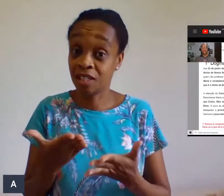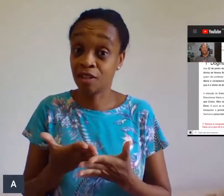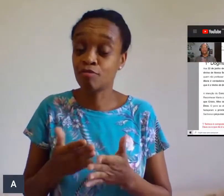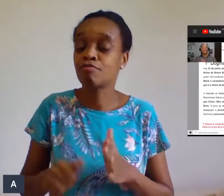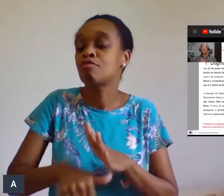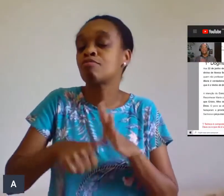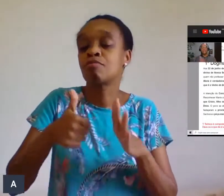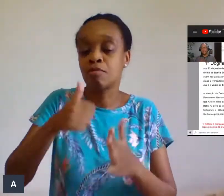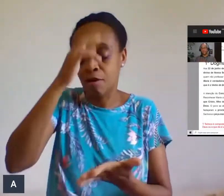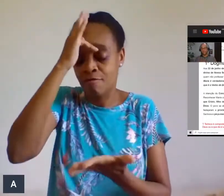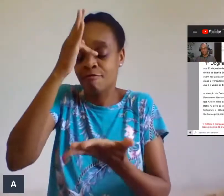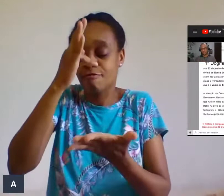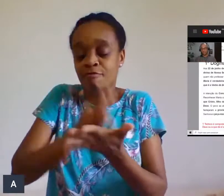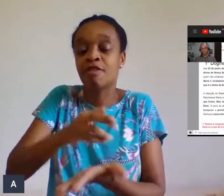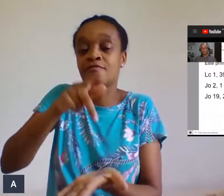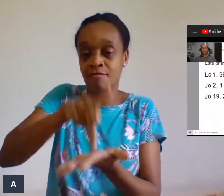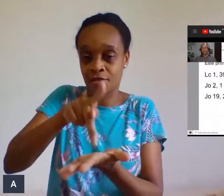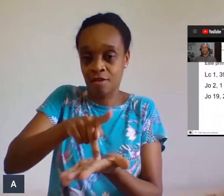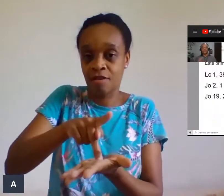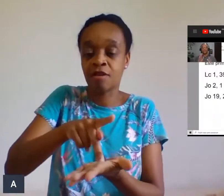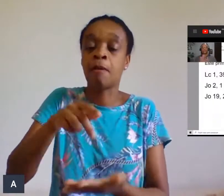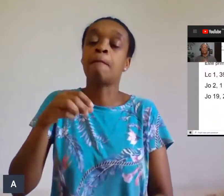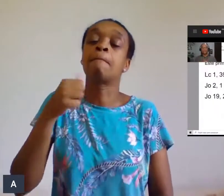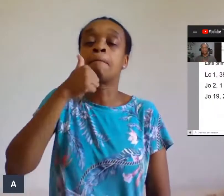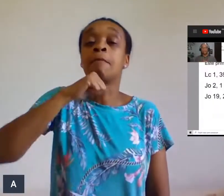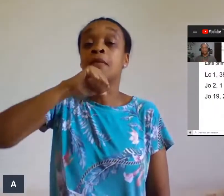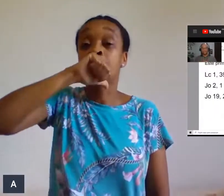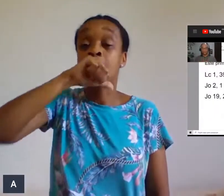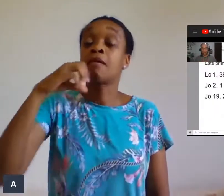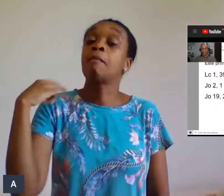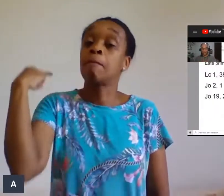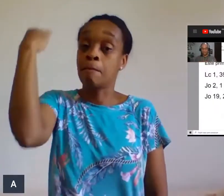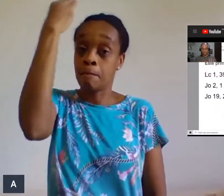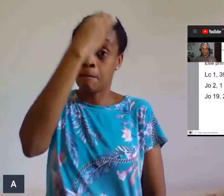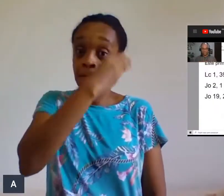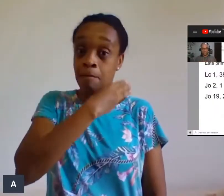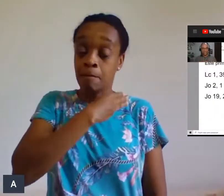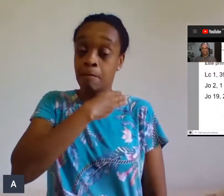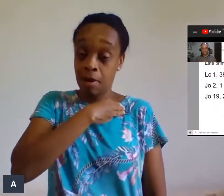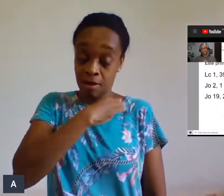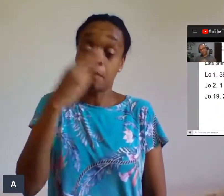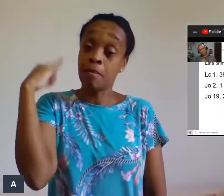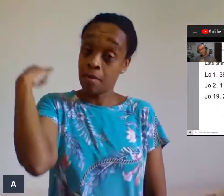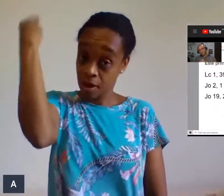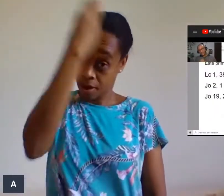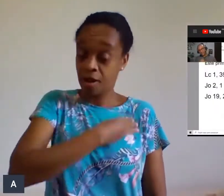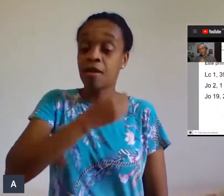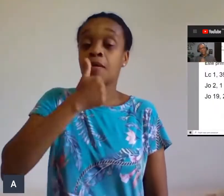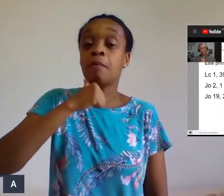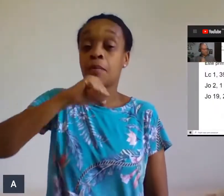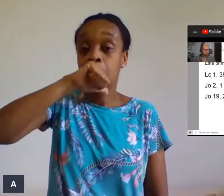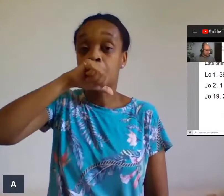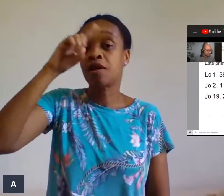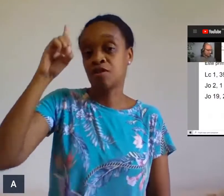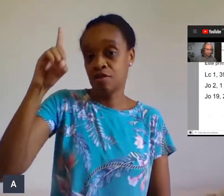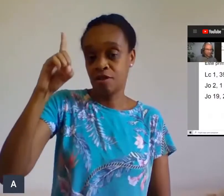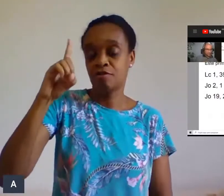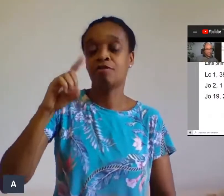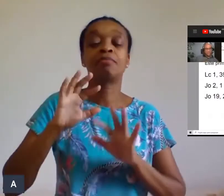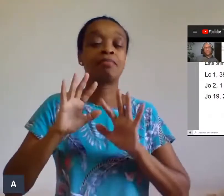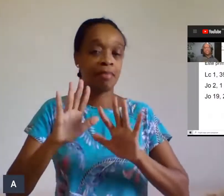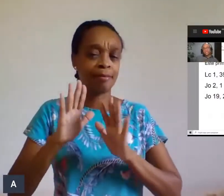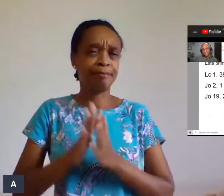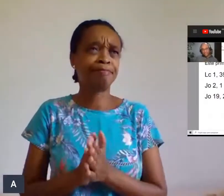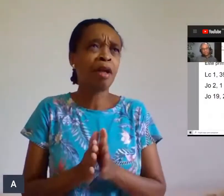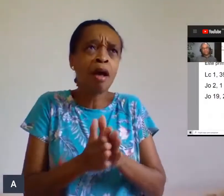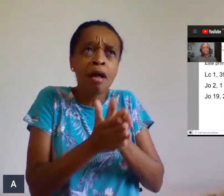primeiro dogma. Maria é mãe de Deus. O segundo... antes disso, esse dogma está na